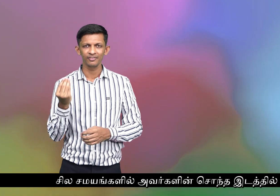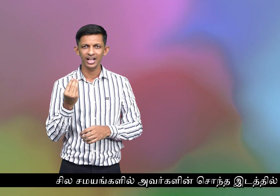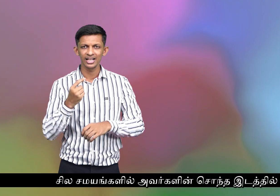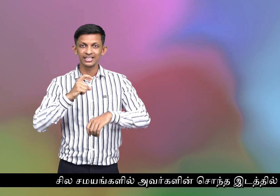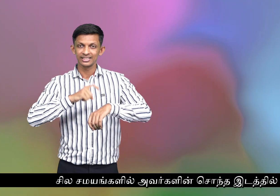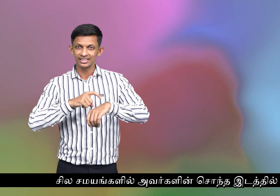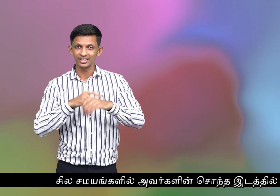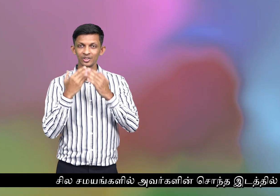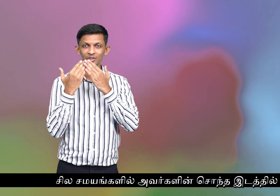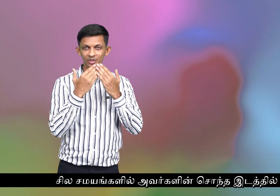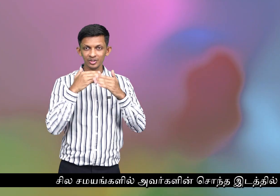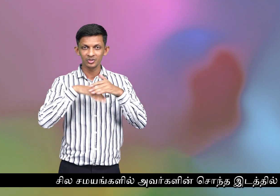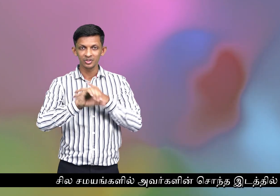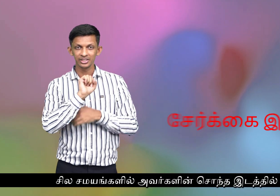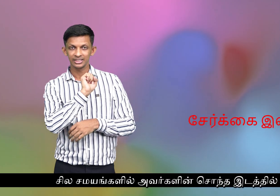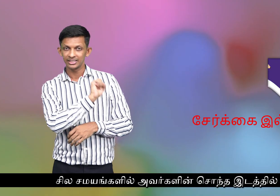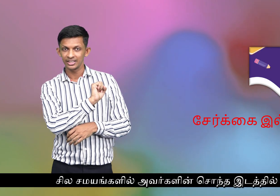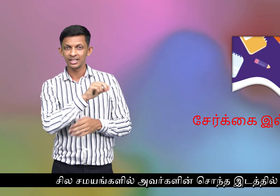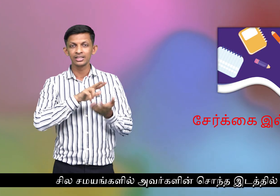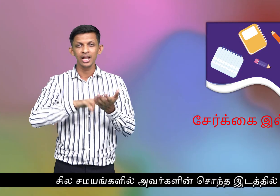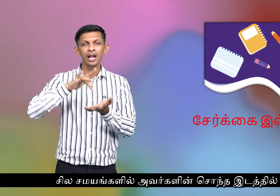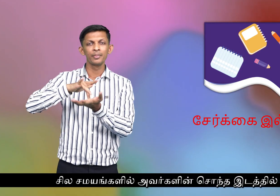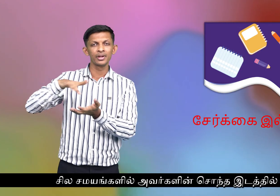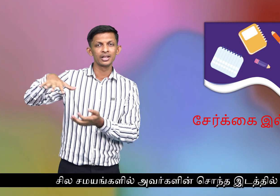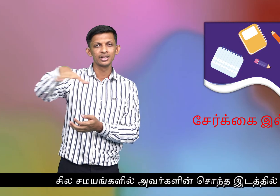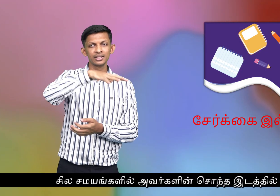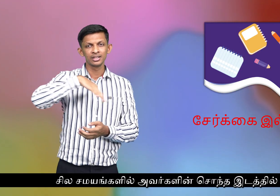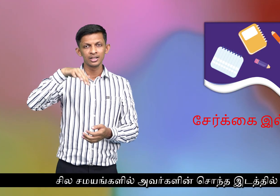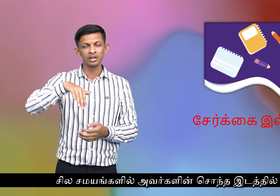சில சமயங்களில் அவர்களின் சொந்த இடத்தில் உள்ள பள்ளிகள்